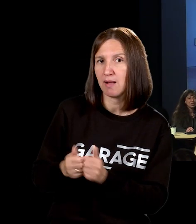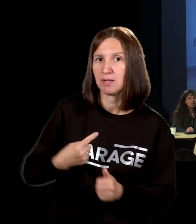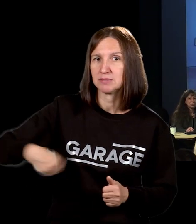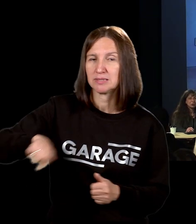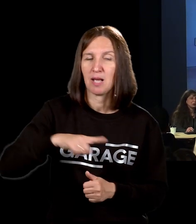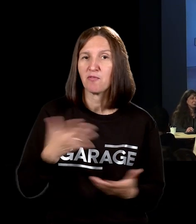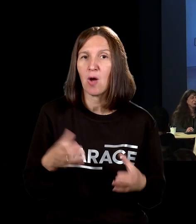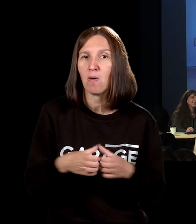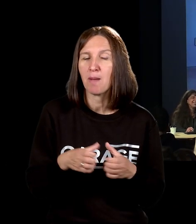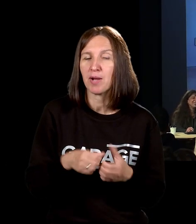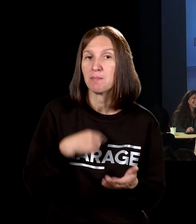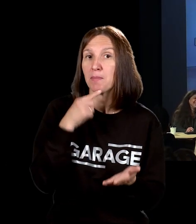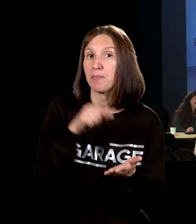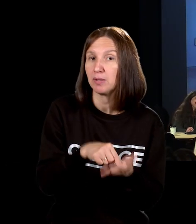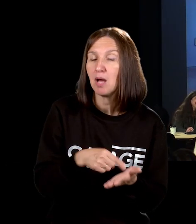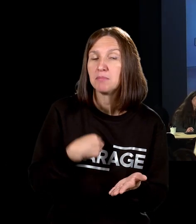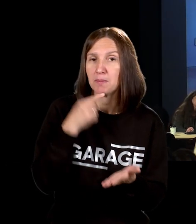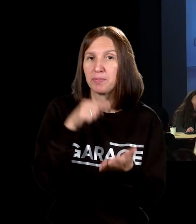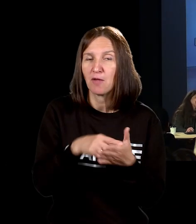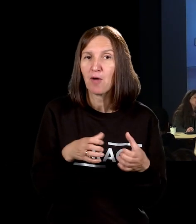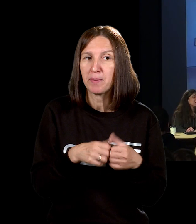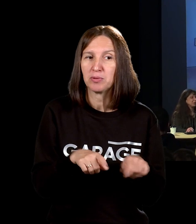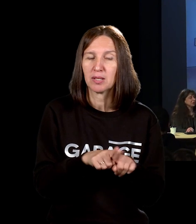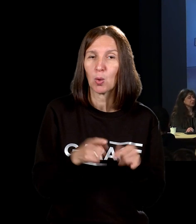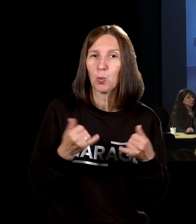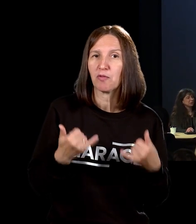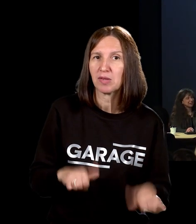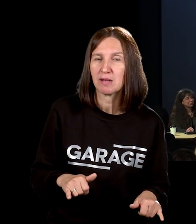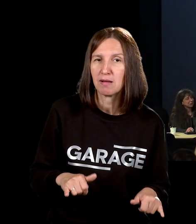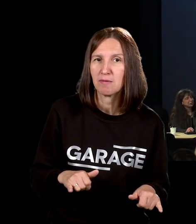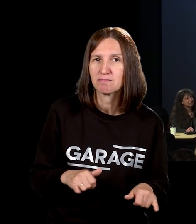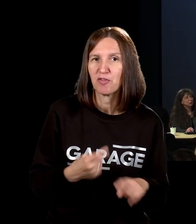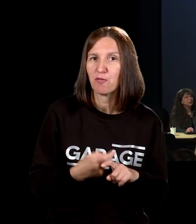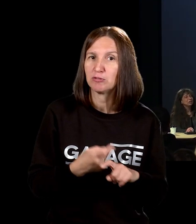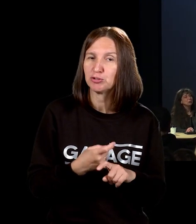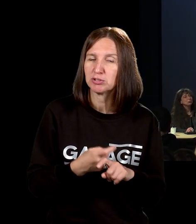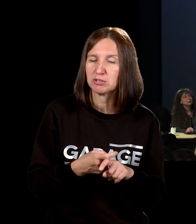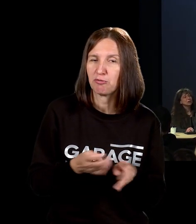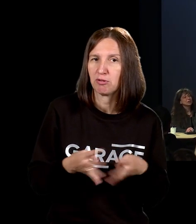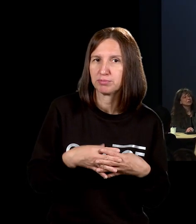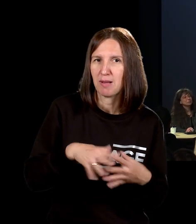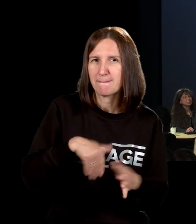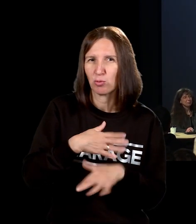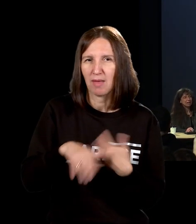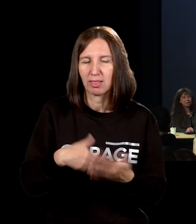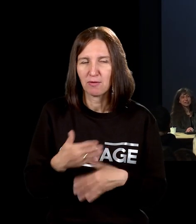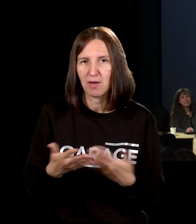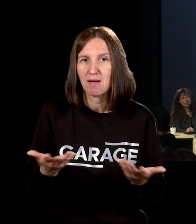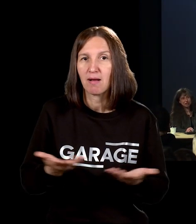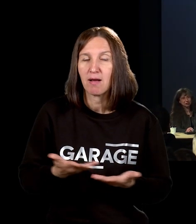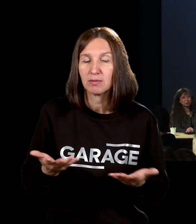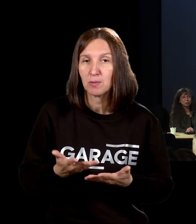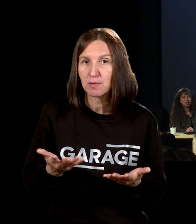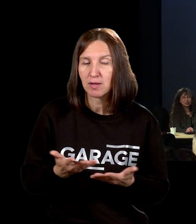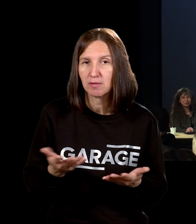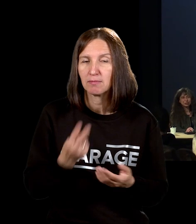бы фашистов-мутантов, да? Которые при этом рассматривают и несут вот эти